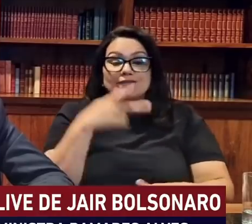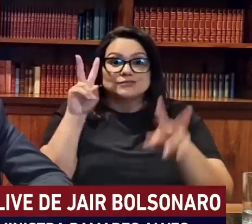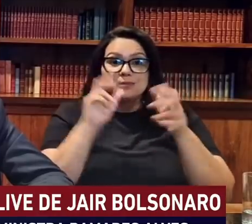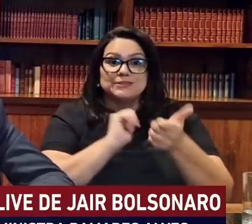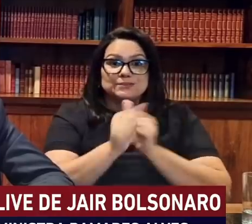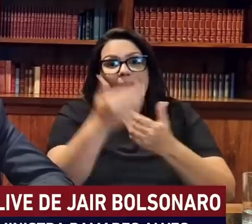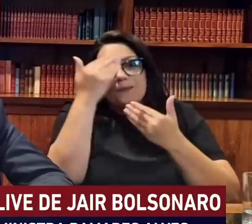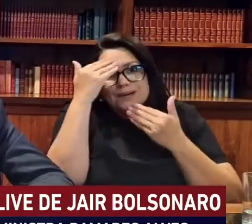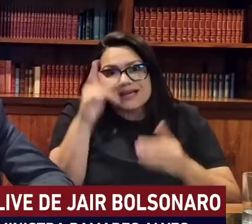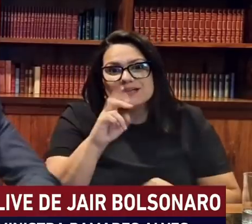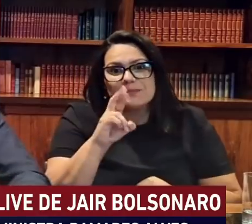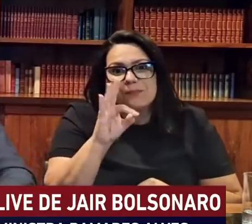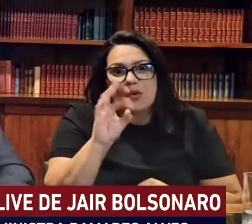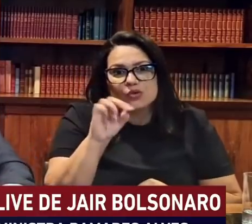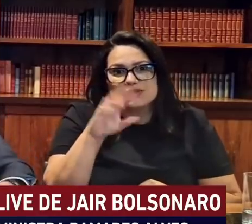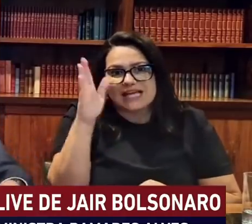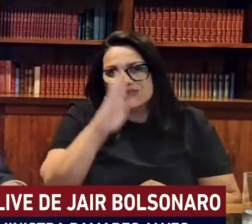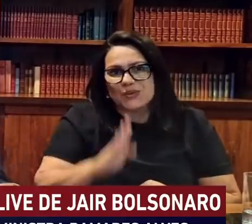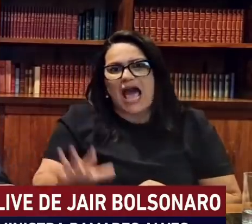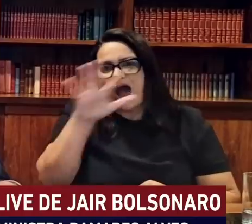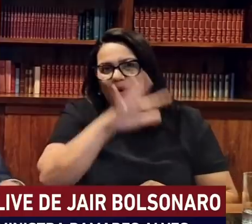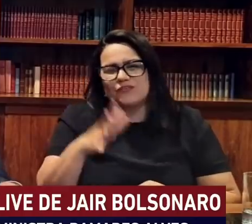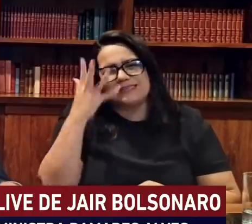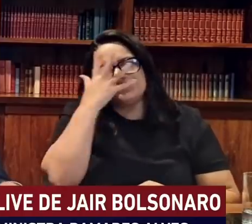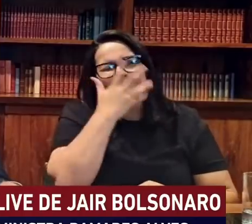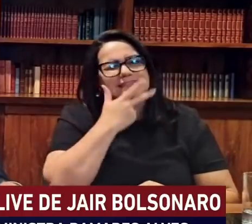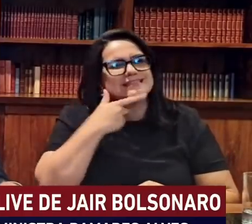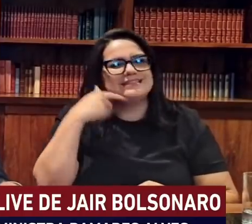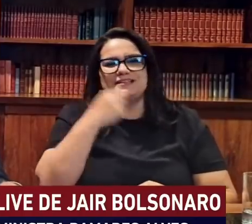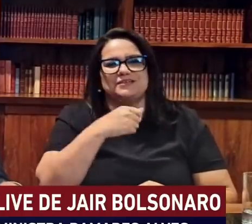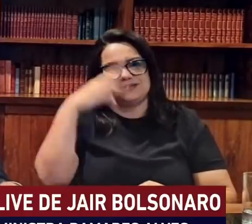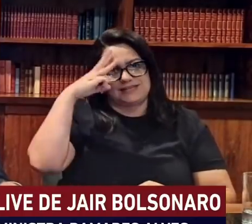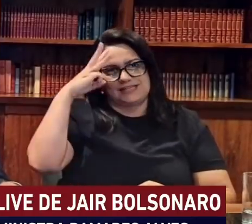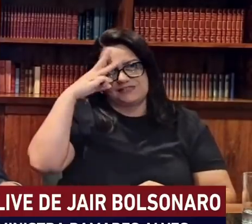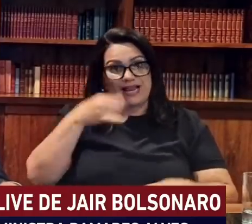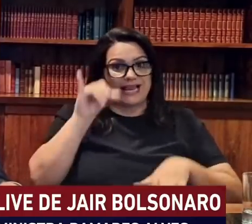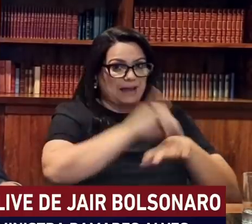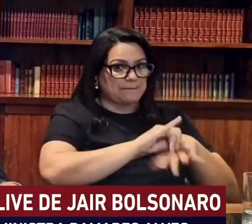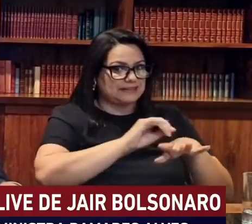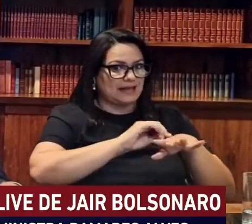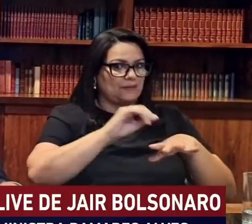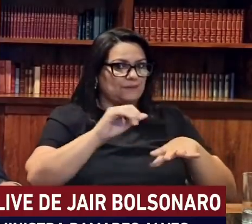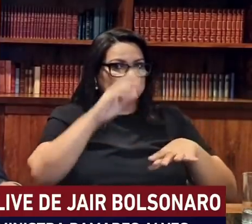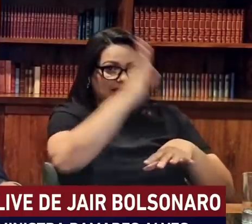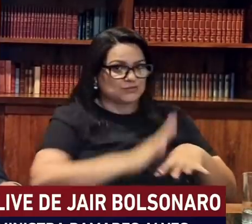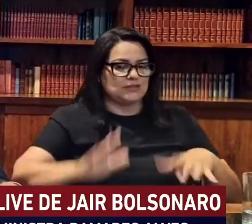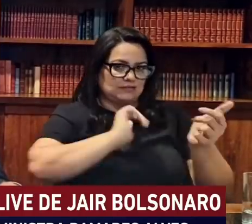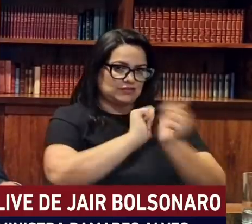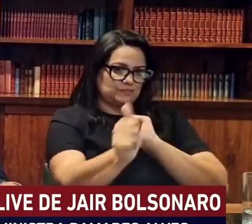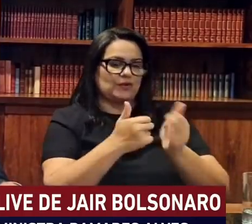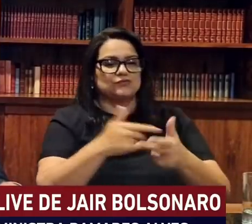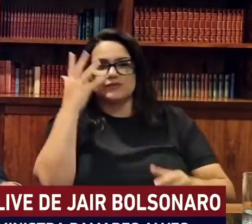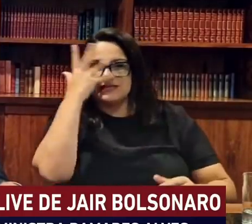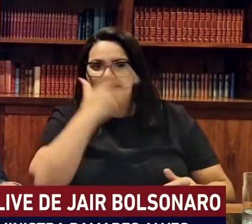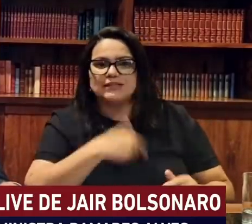Porto Nacional. Foi lindo, foi, presidente? Foi. Porto Nacional virou, terça-feira, a capital nacional do esporte. Foi lindo o